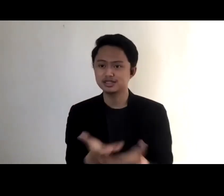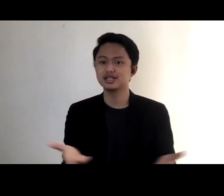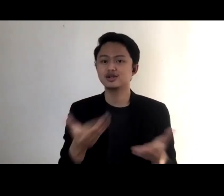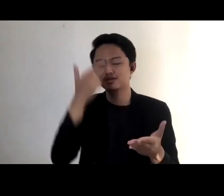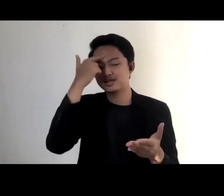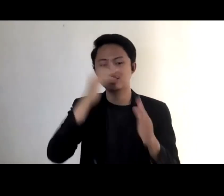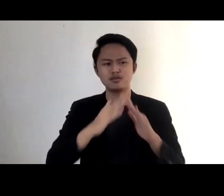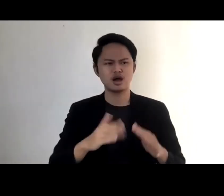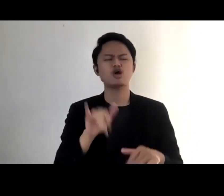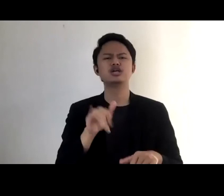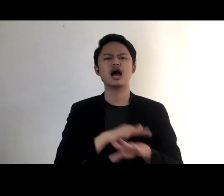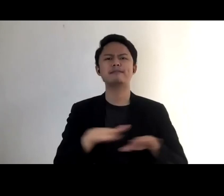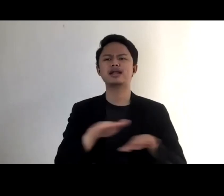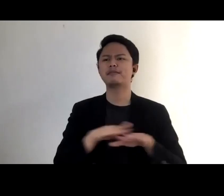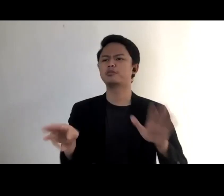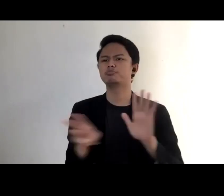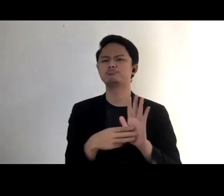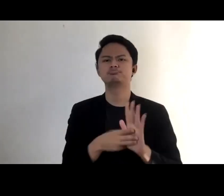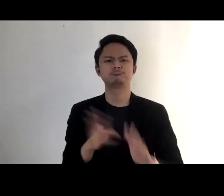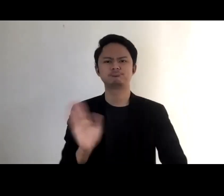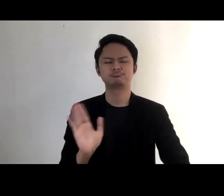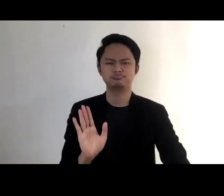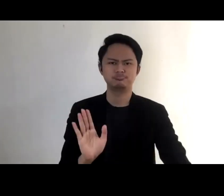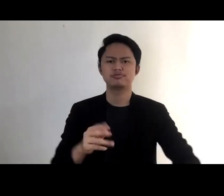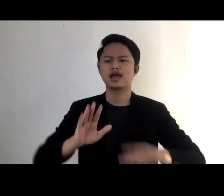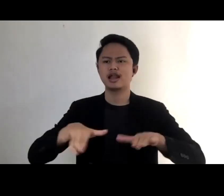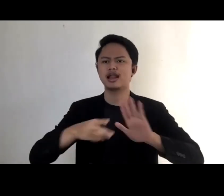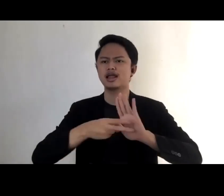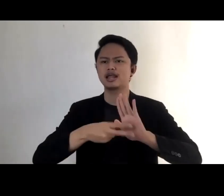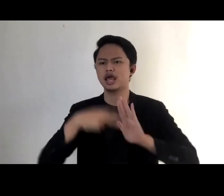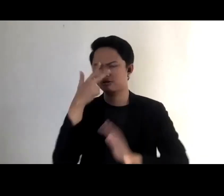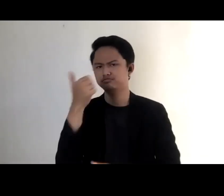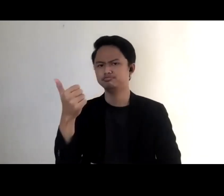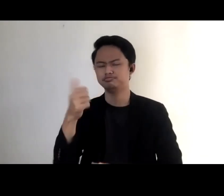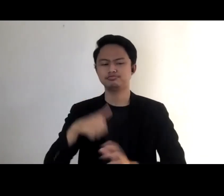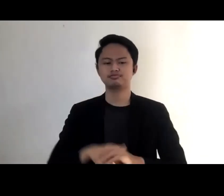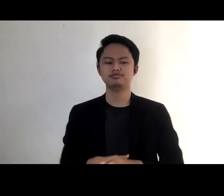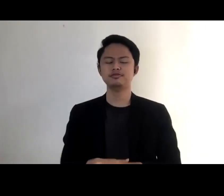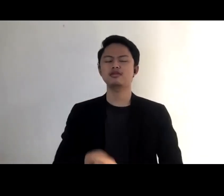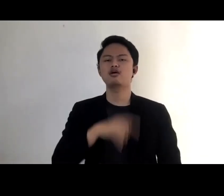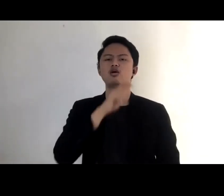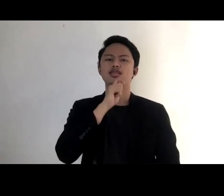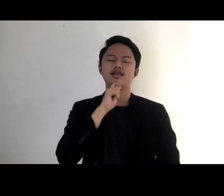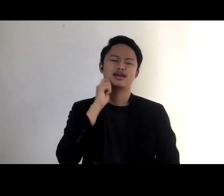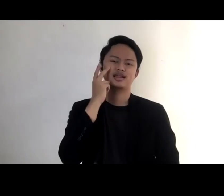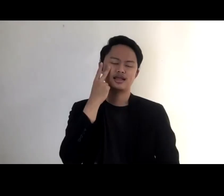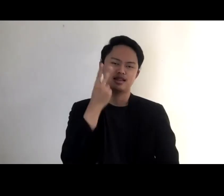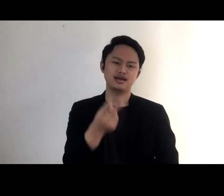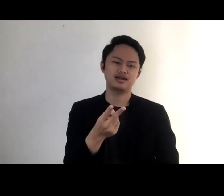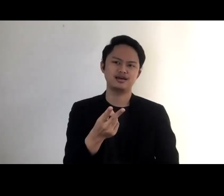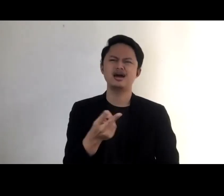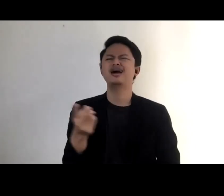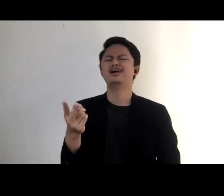rumah? Oh aman Bu, nggak ada masalah. Nilai anak-anak bagus. Ternyata setelah kita dalami, ya jelas